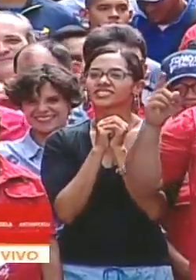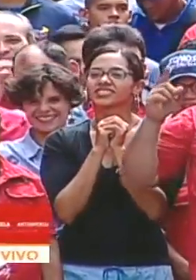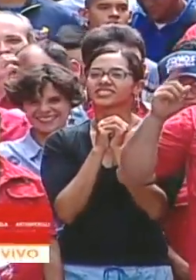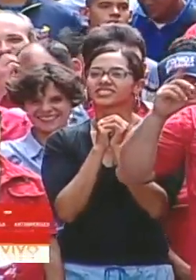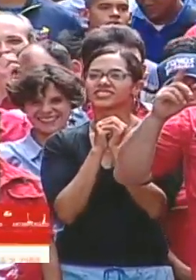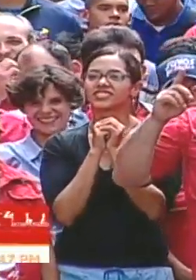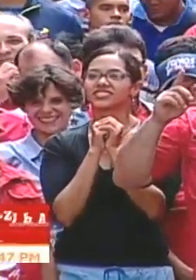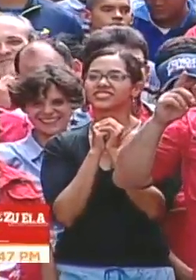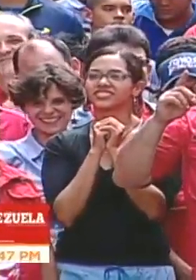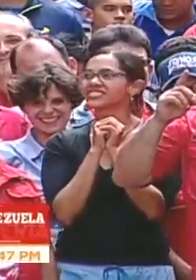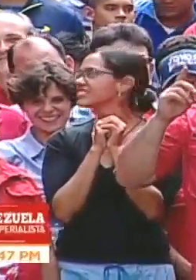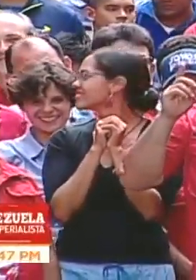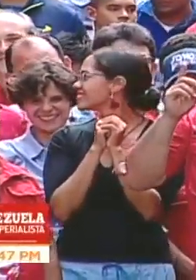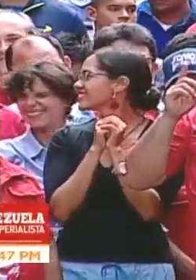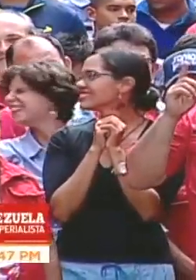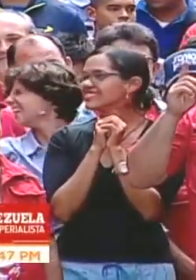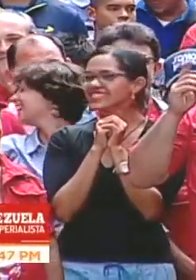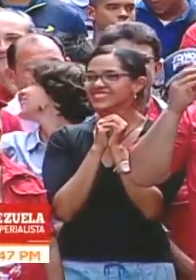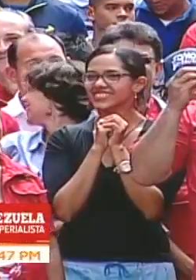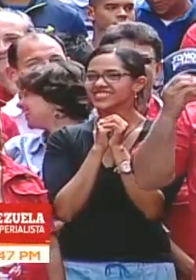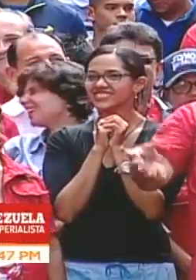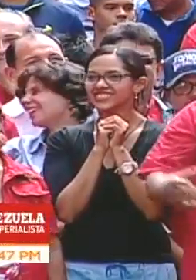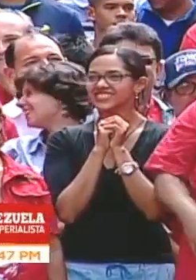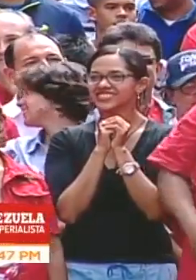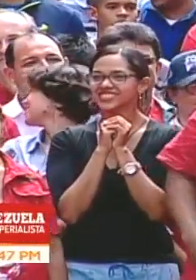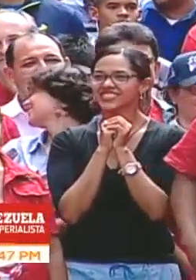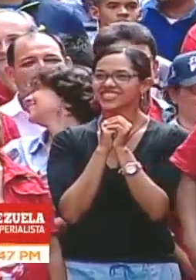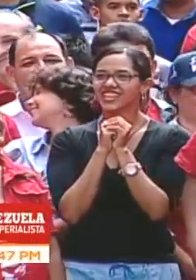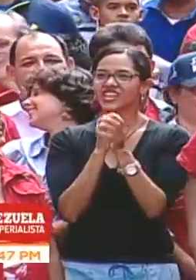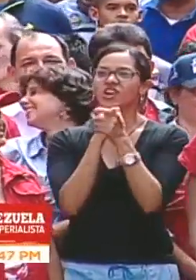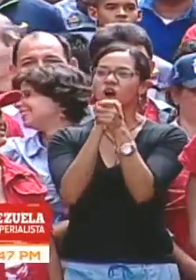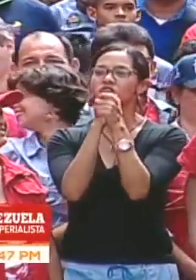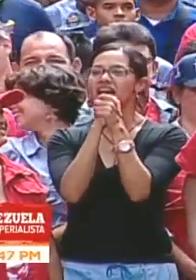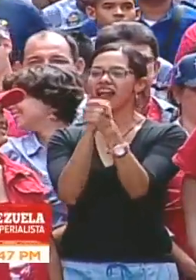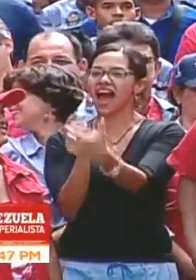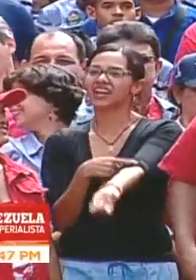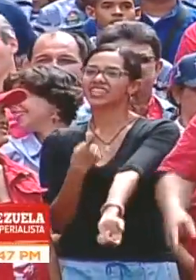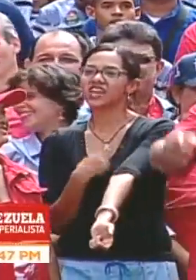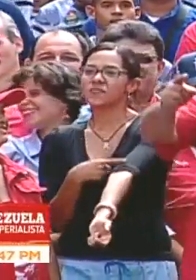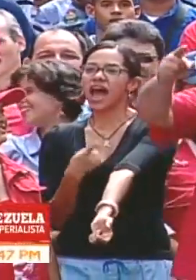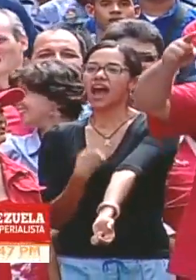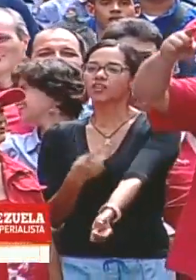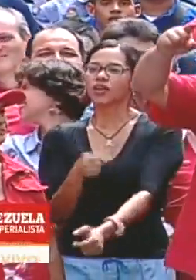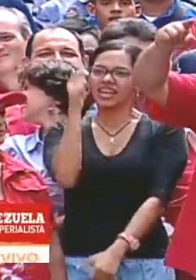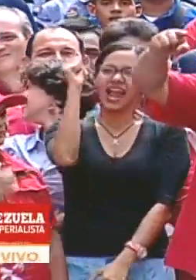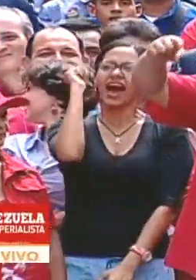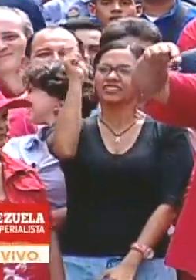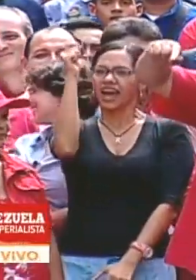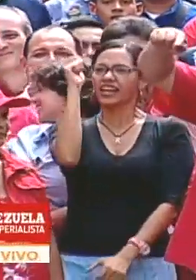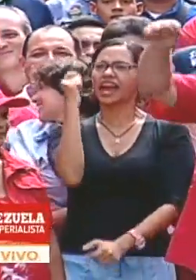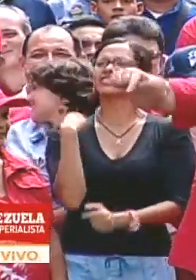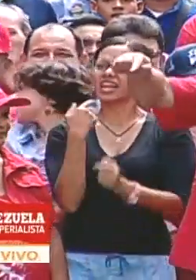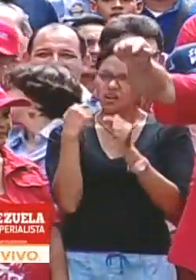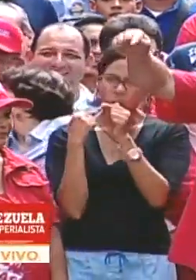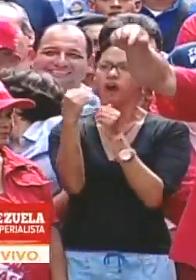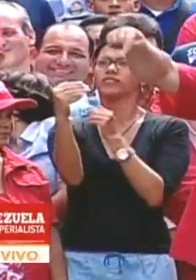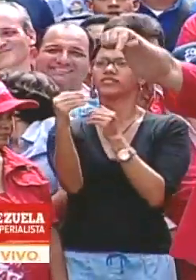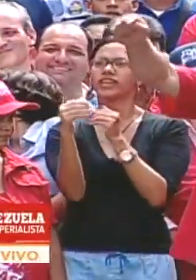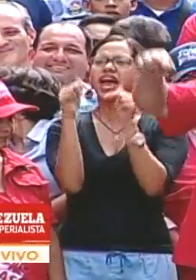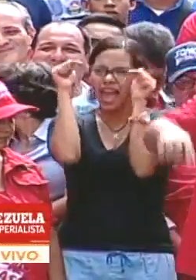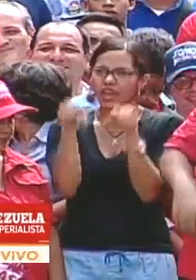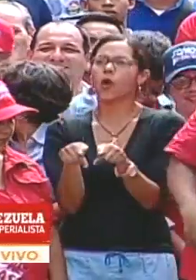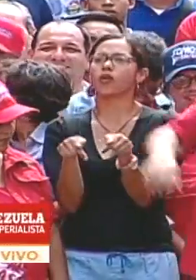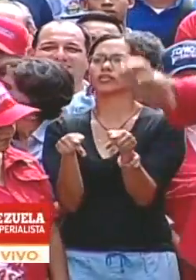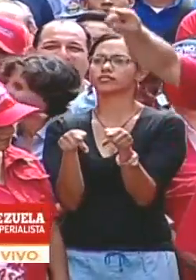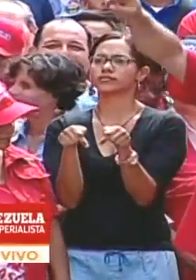Camaradas y hermanos, La tarea que tenemos por delante es